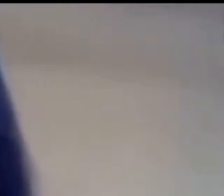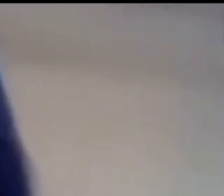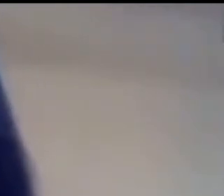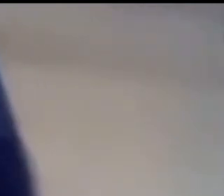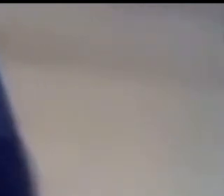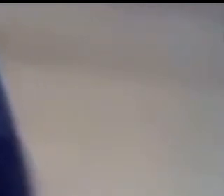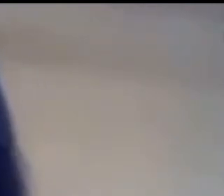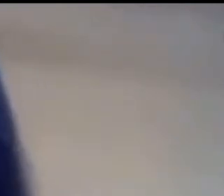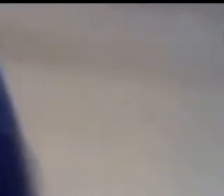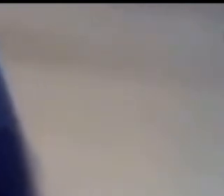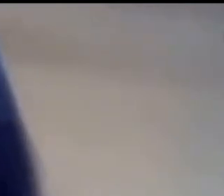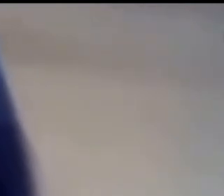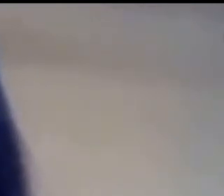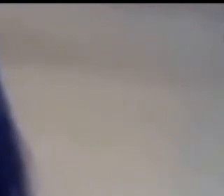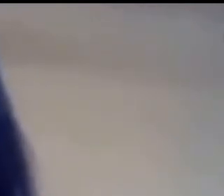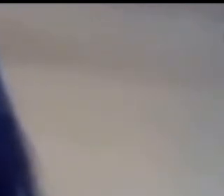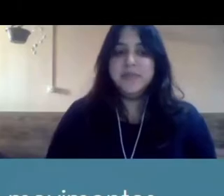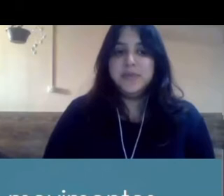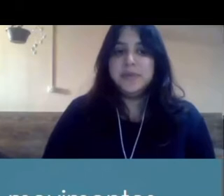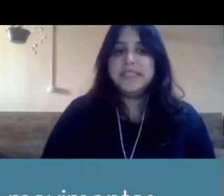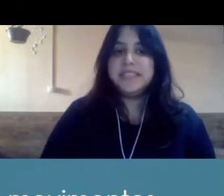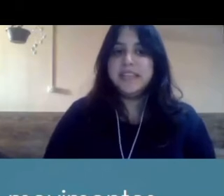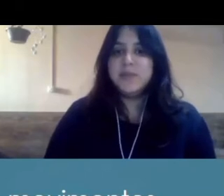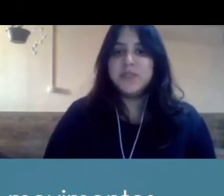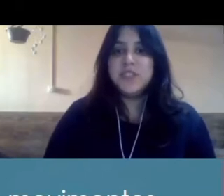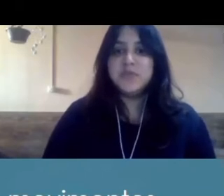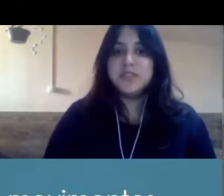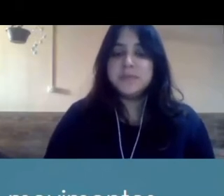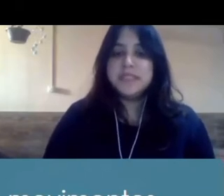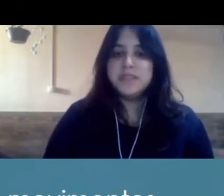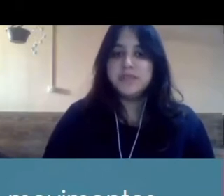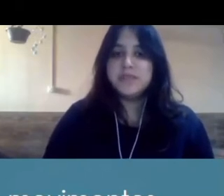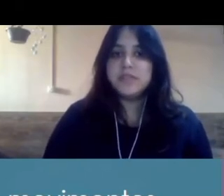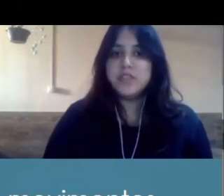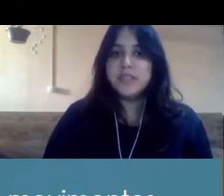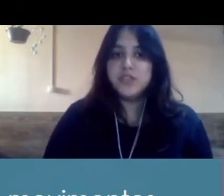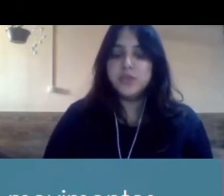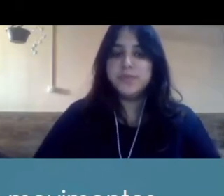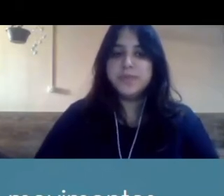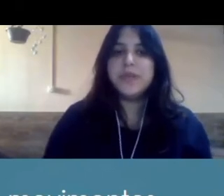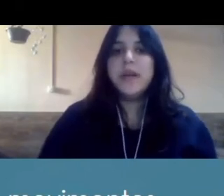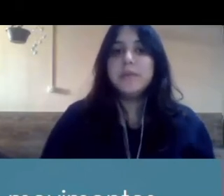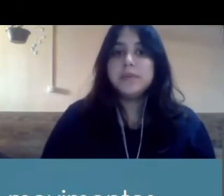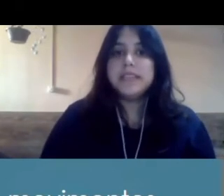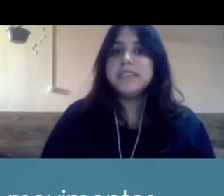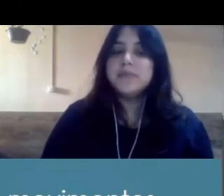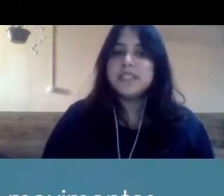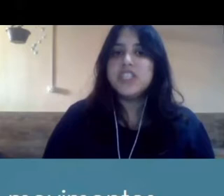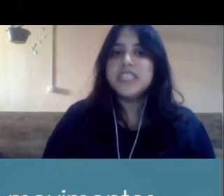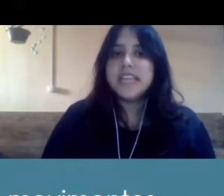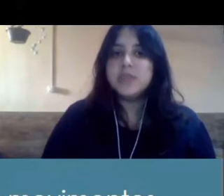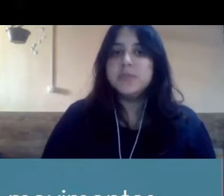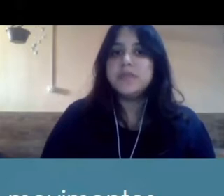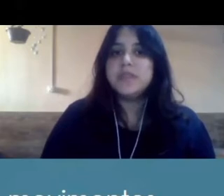e meu sinal é esse, e eu vou apresentar os objetivos específicos do nosso artigo. Por mais que não